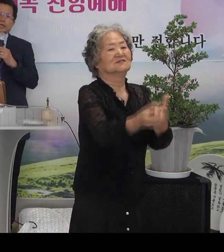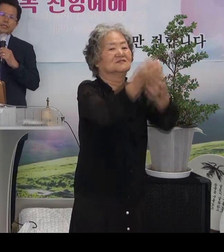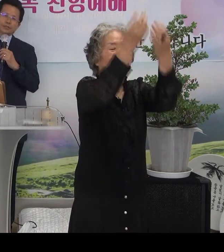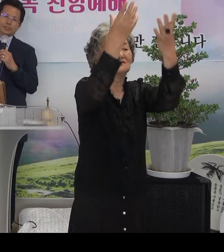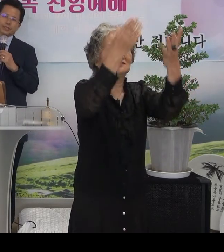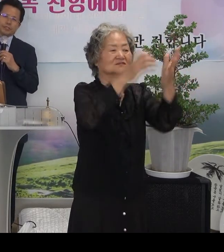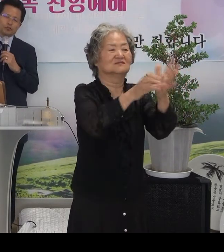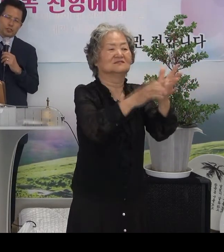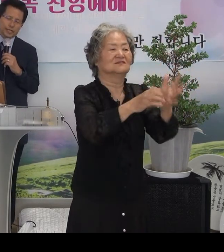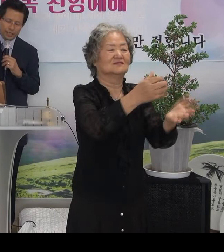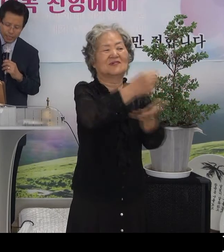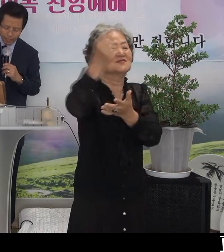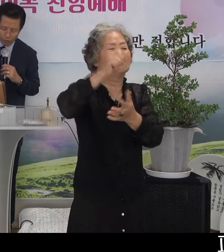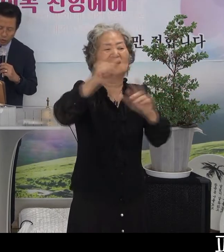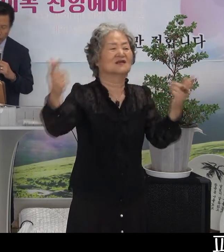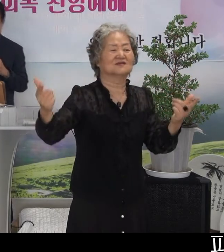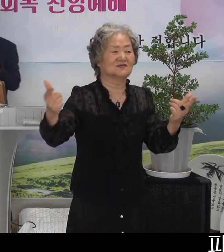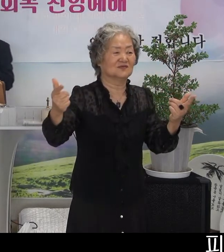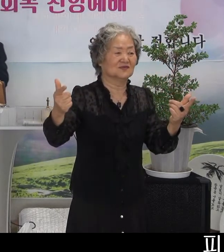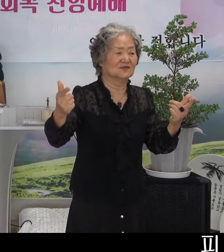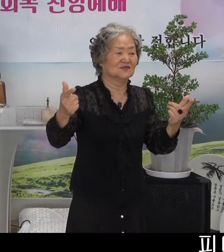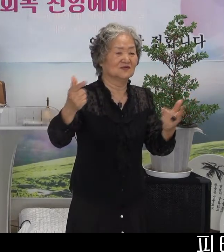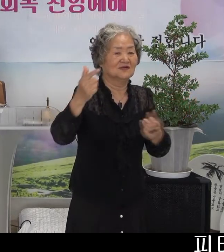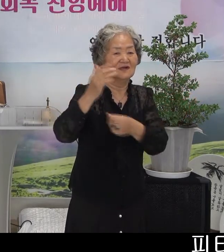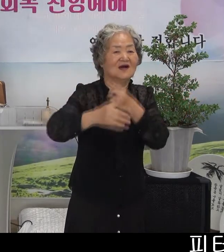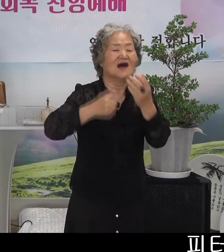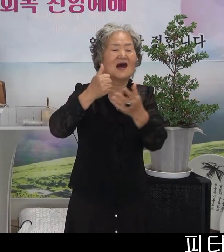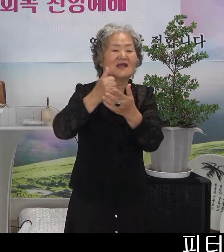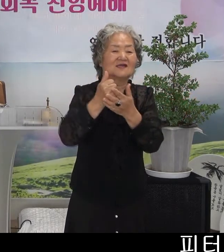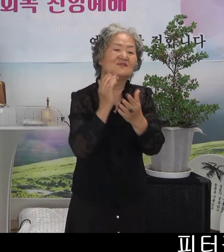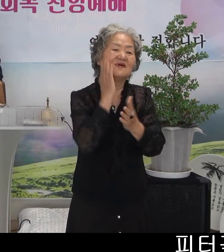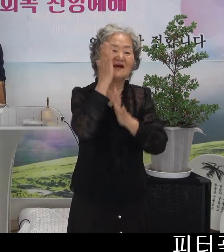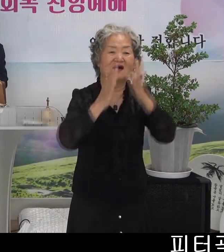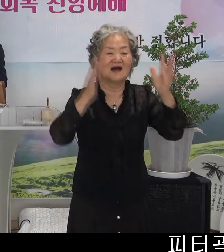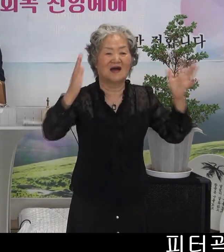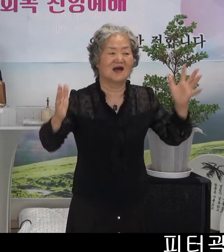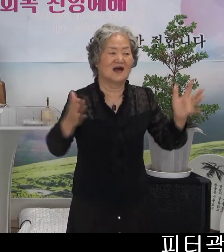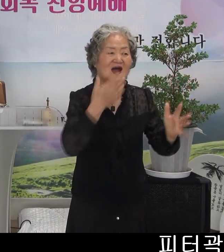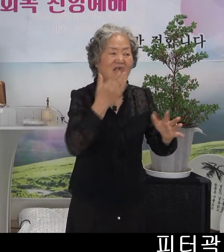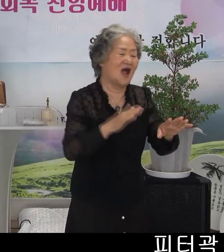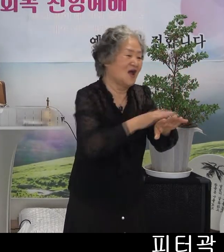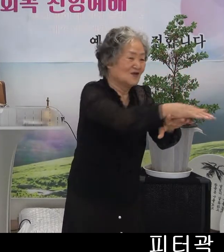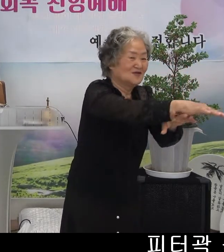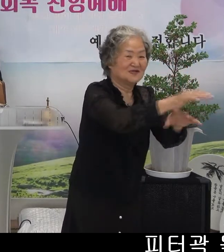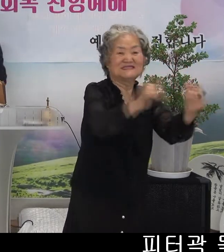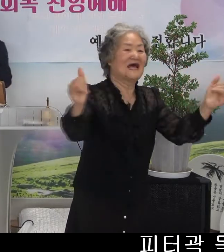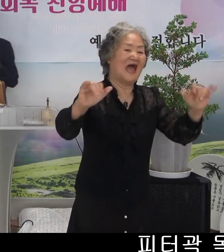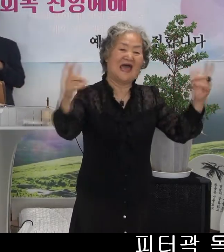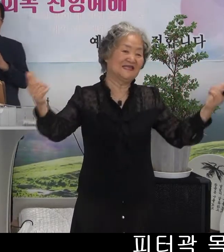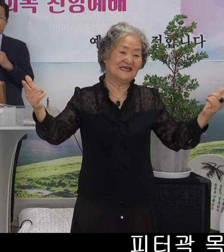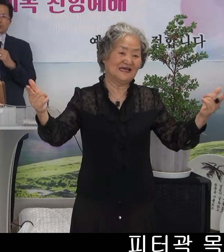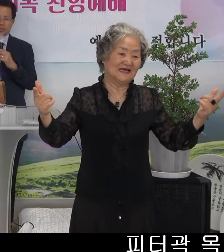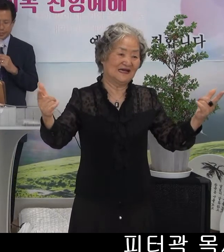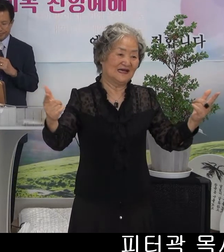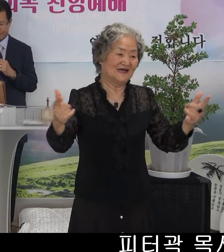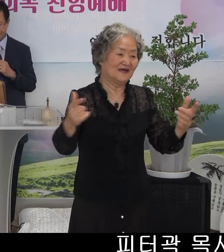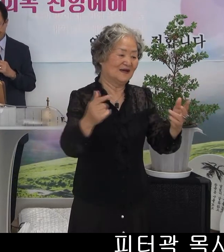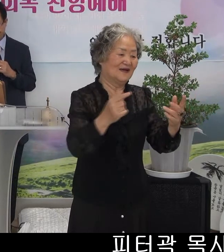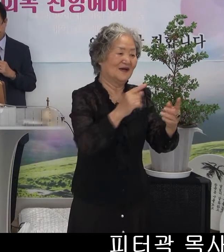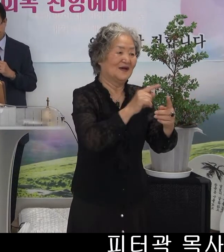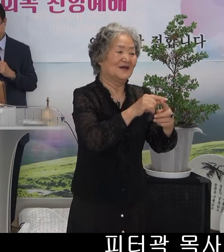그러면 하나님은 채식주의자가 아니고 육식을 좋아하셔서 아벨과 그의 제물을 받으셨는가 이것이.